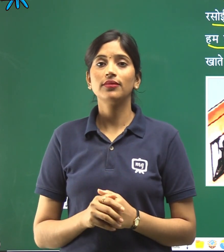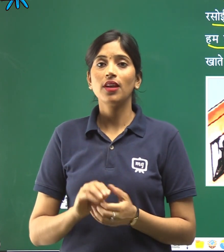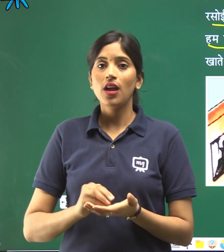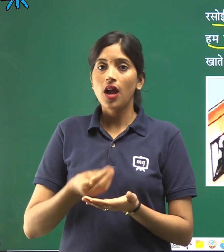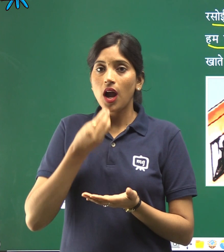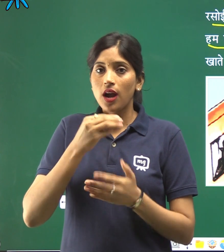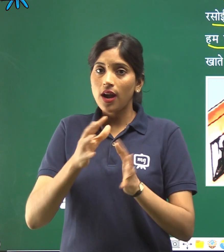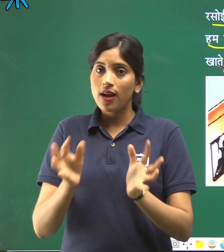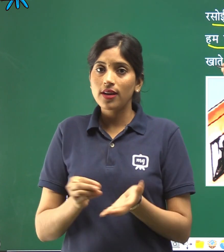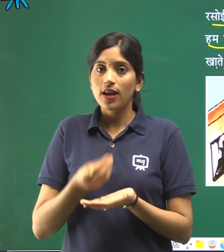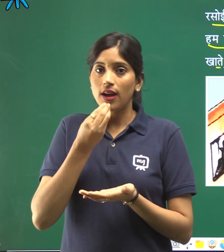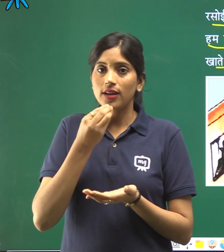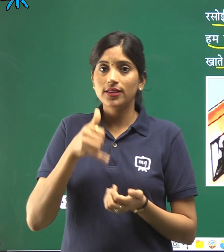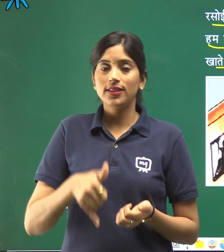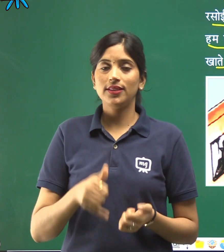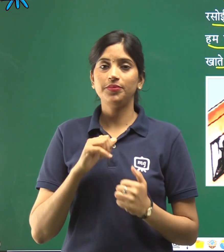खाना खाते हैं